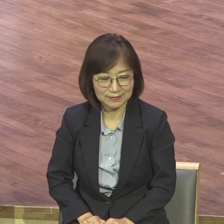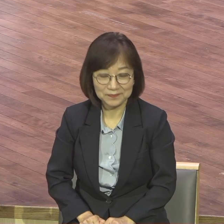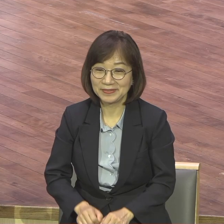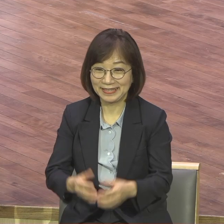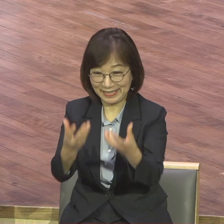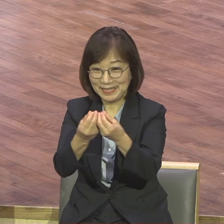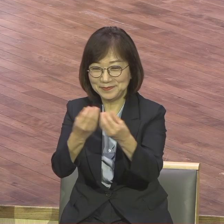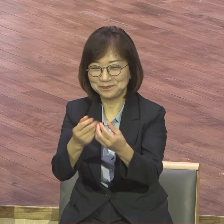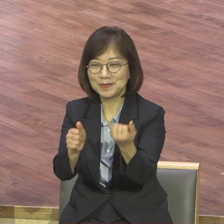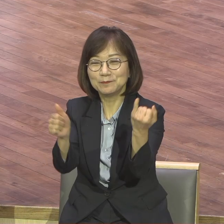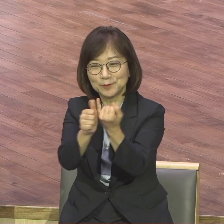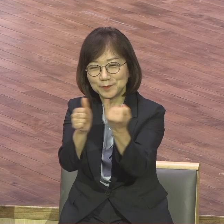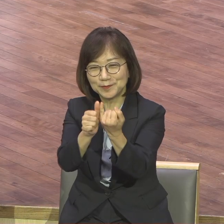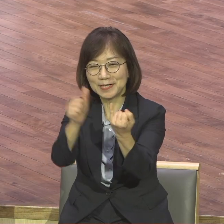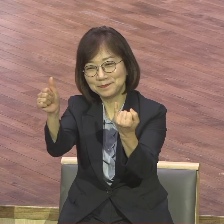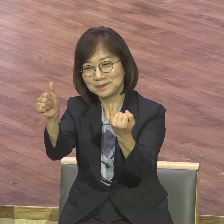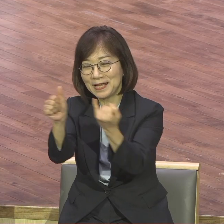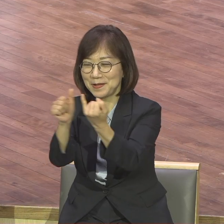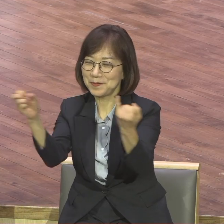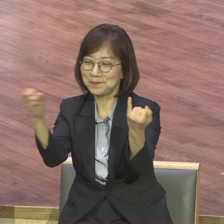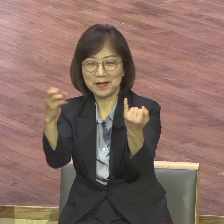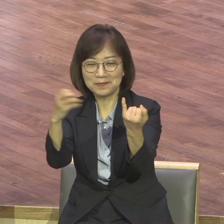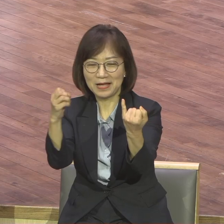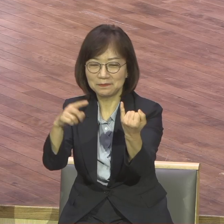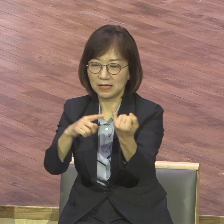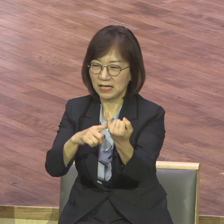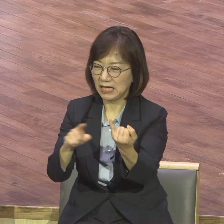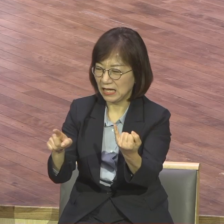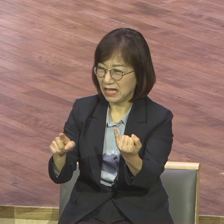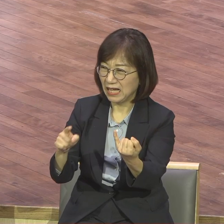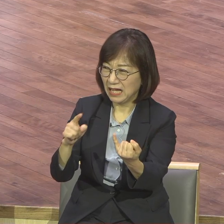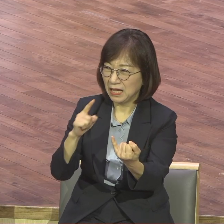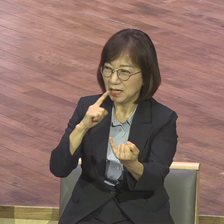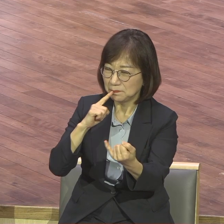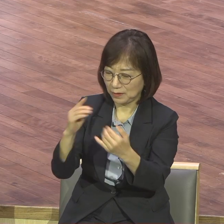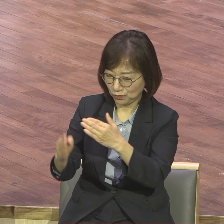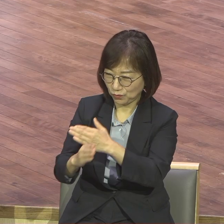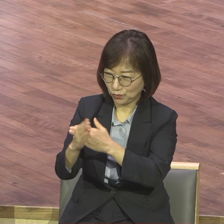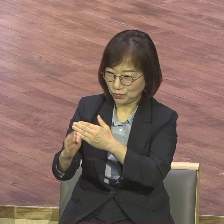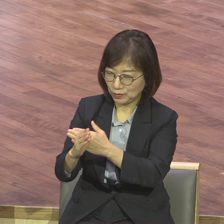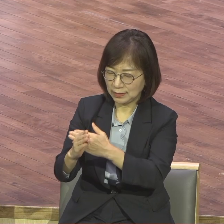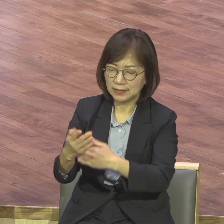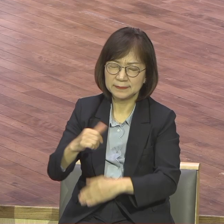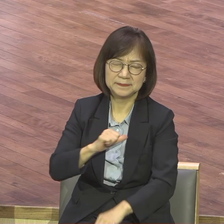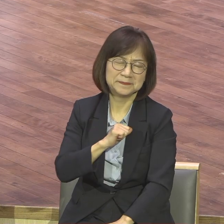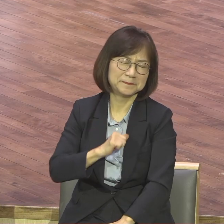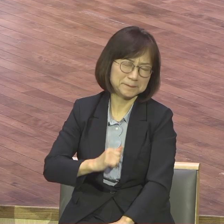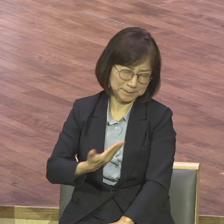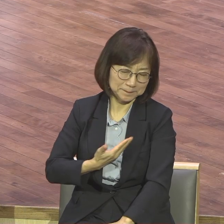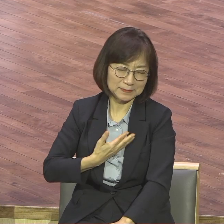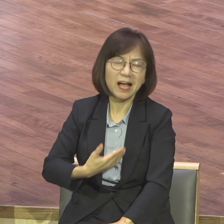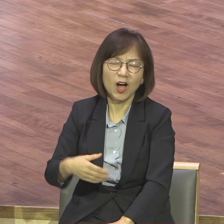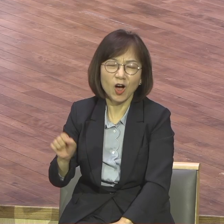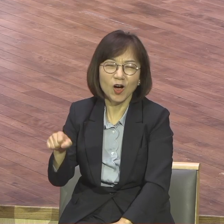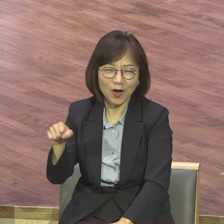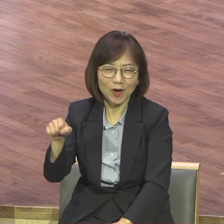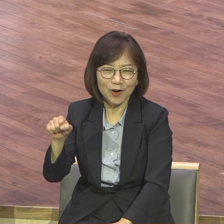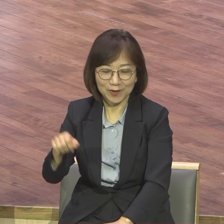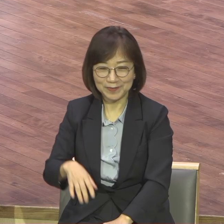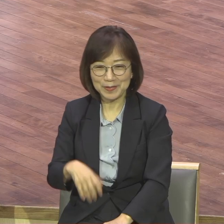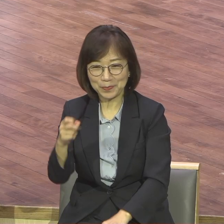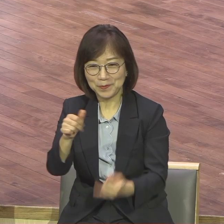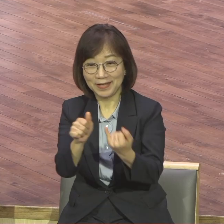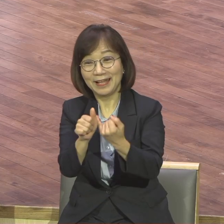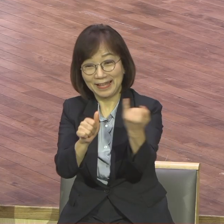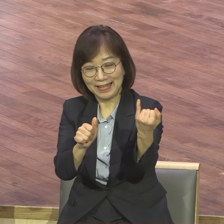남편이 무슨 말을 하면 말도 한 소리 같아도 들어줘야 돼요 아내가 그냥 주주주주 무슨 말을 해도